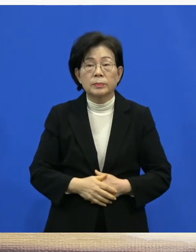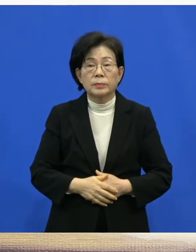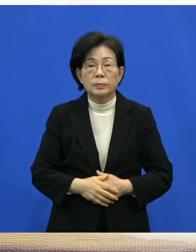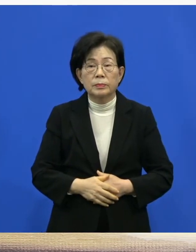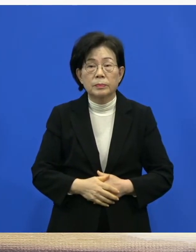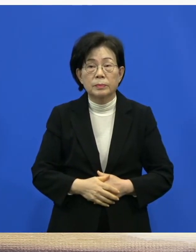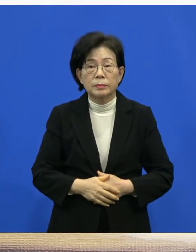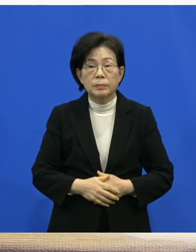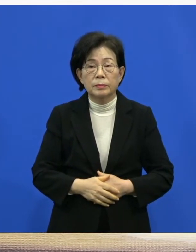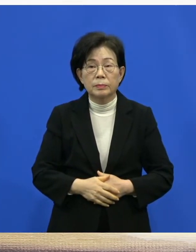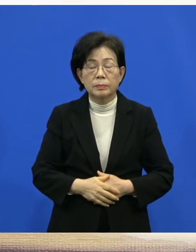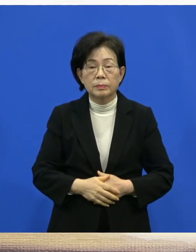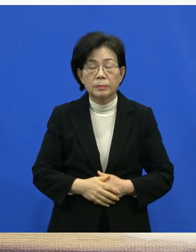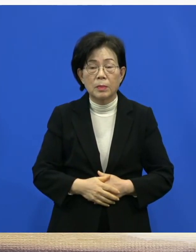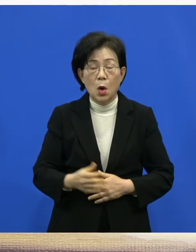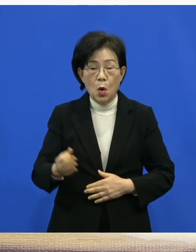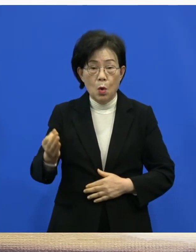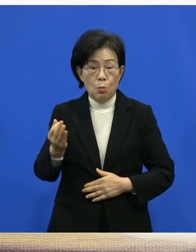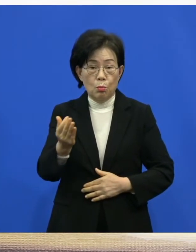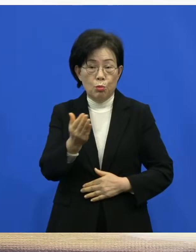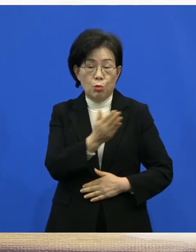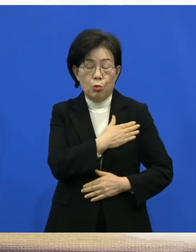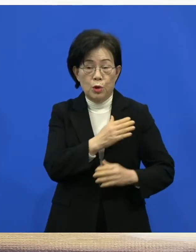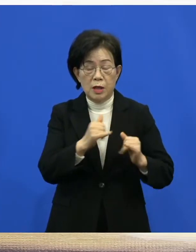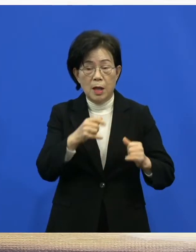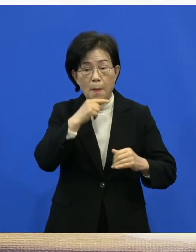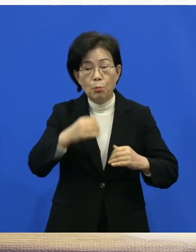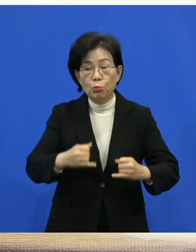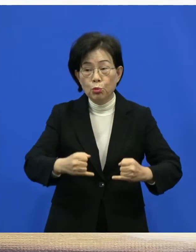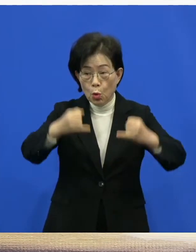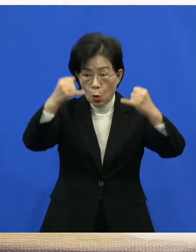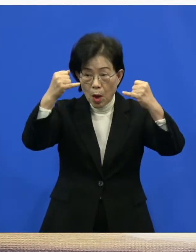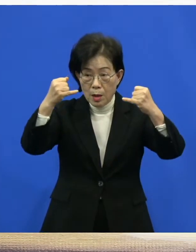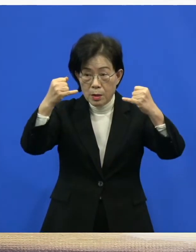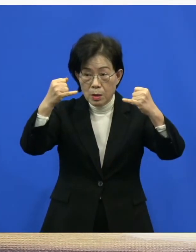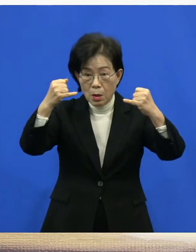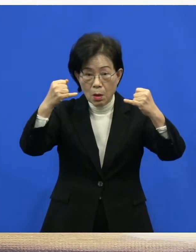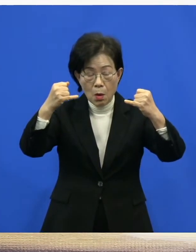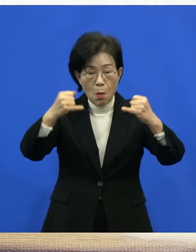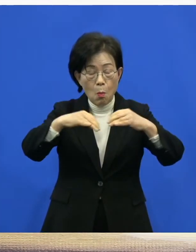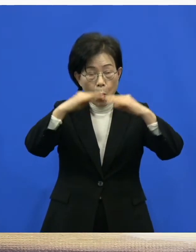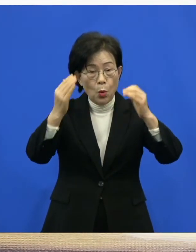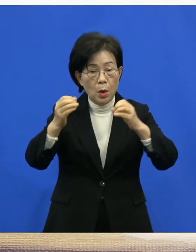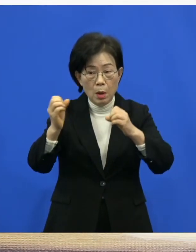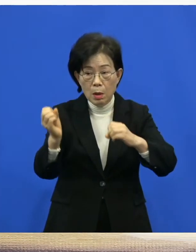여러분, 너무도 잘 살던 집안이 갑자기 부도가 나서 거리에 나앉게 돼요.